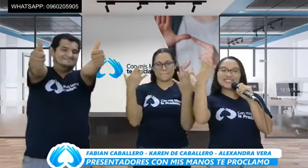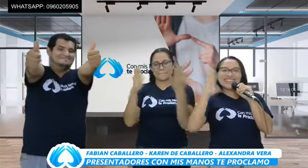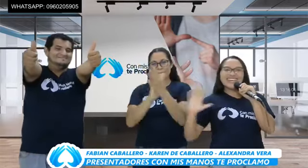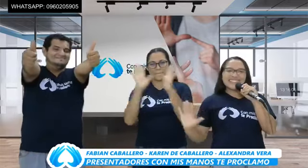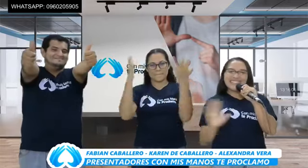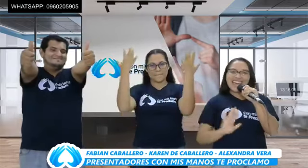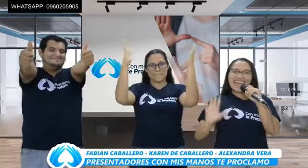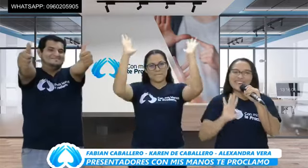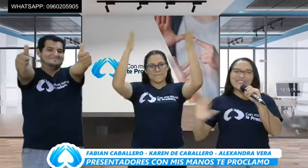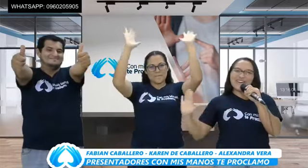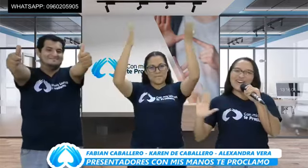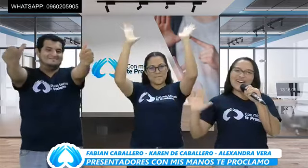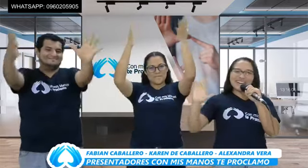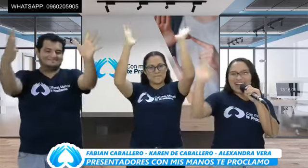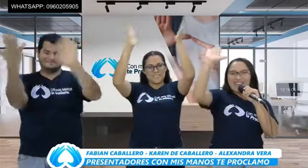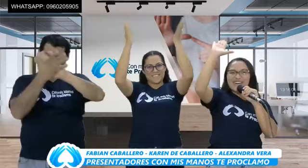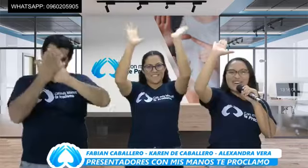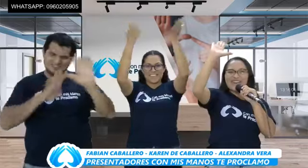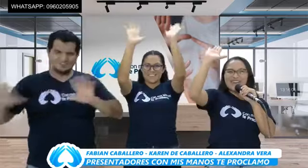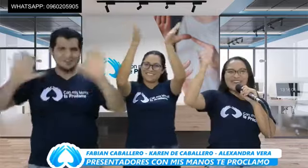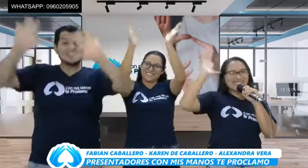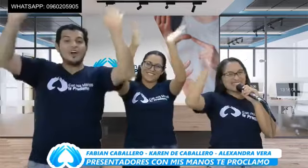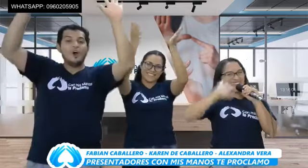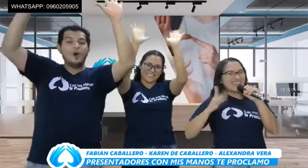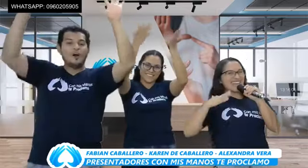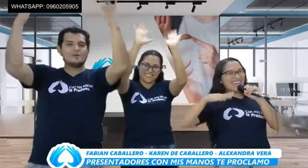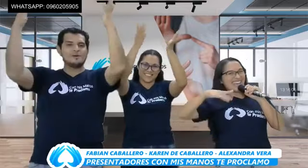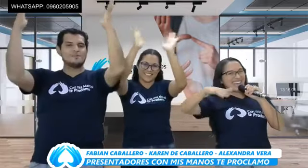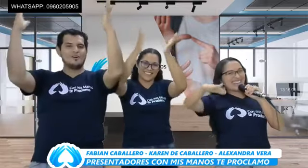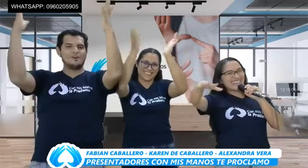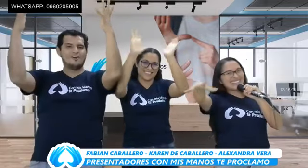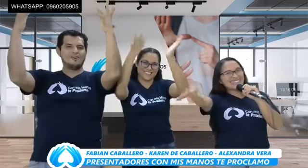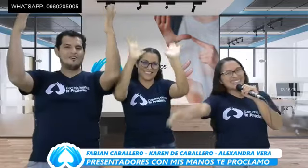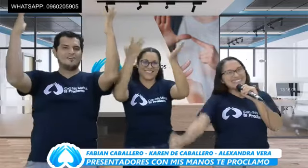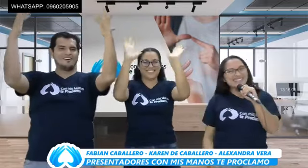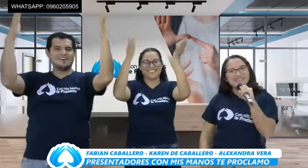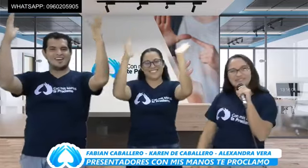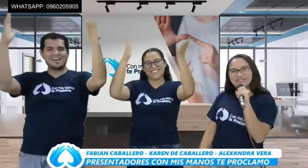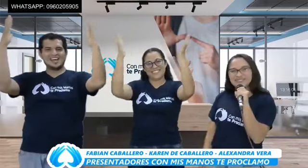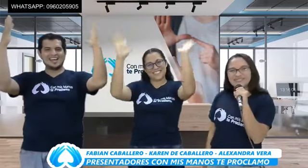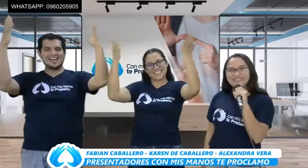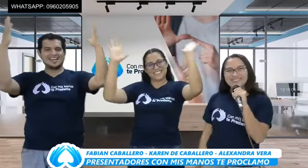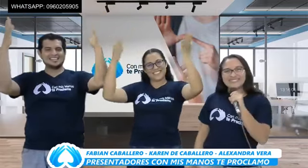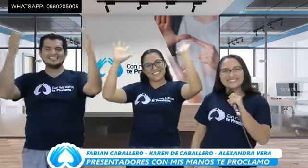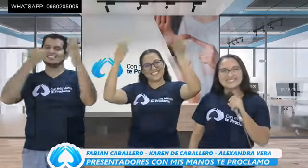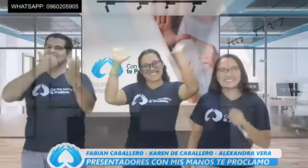Manos. ¡Te proclamo! ¡Bendiciones!